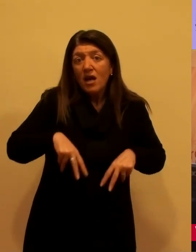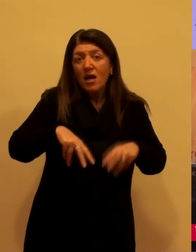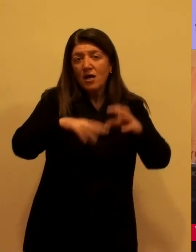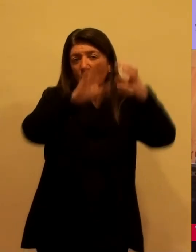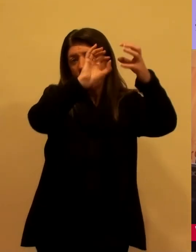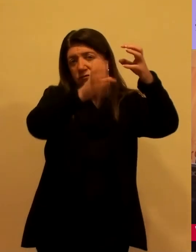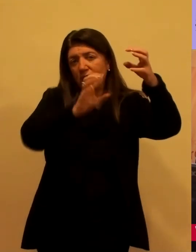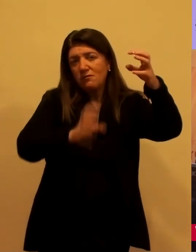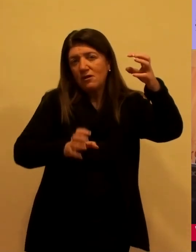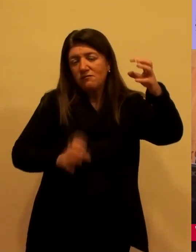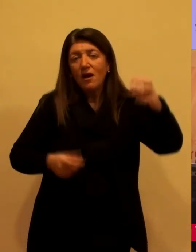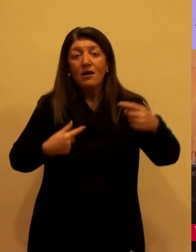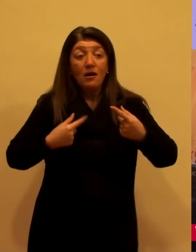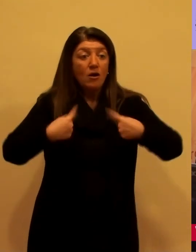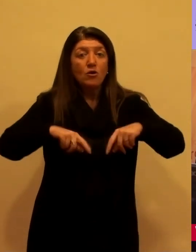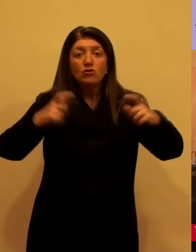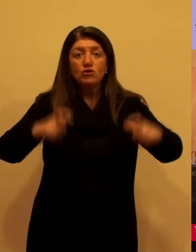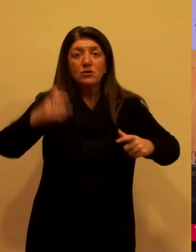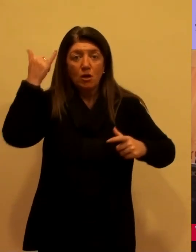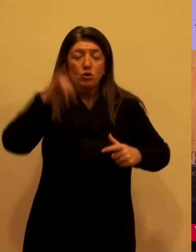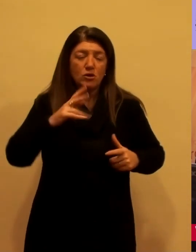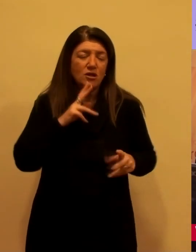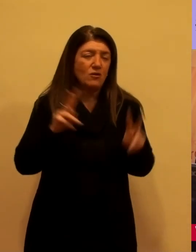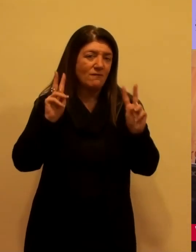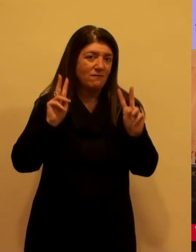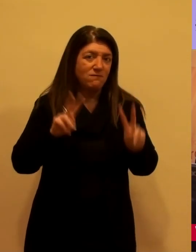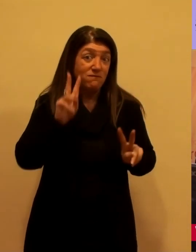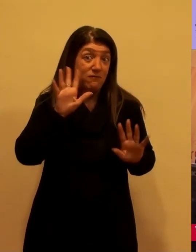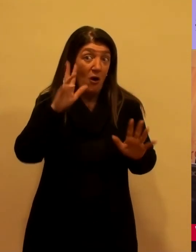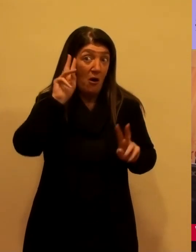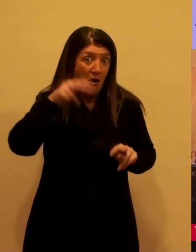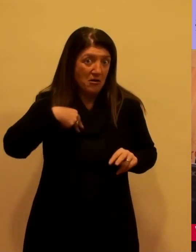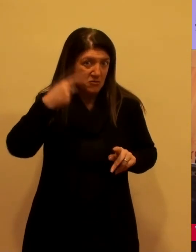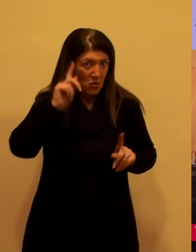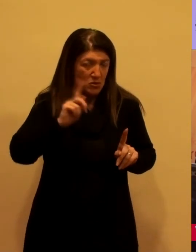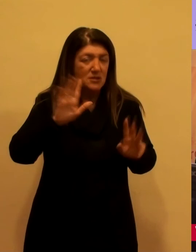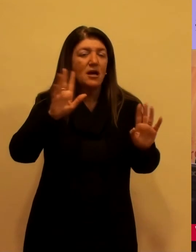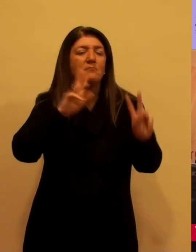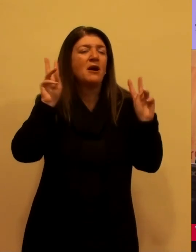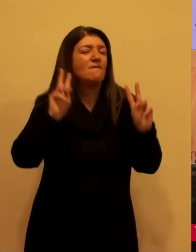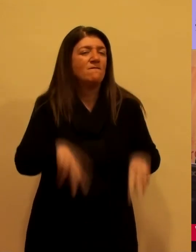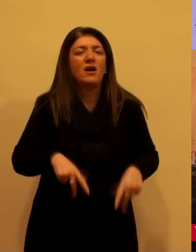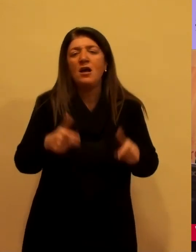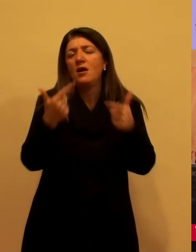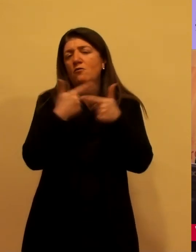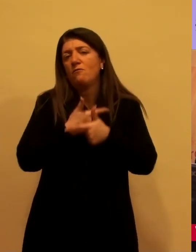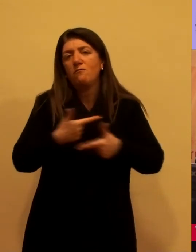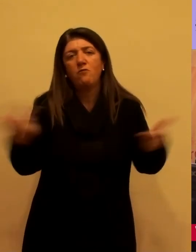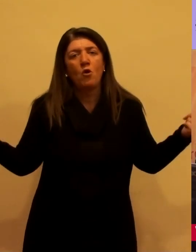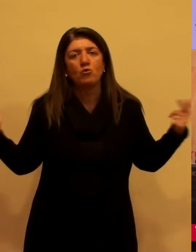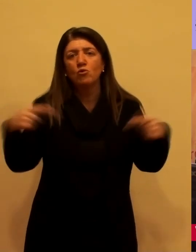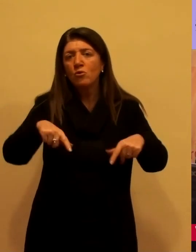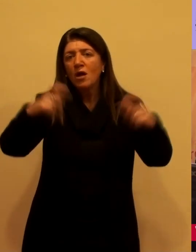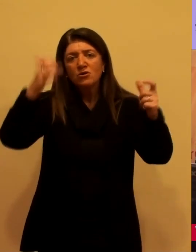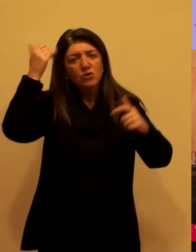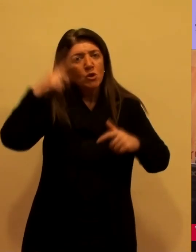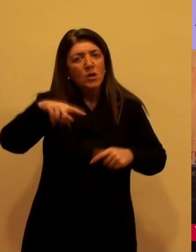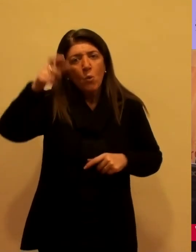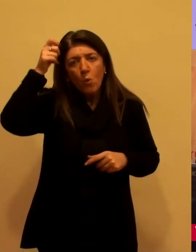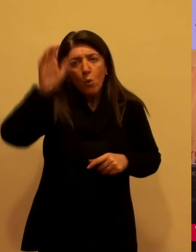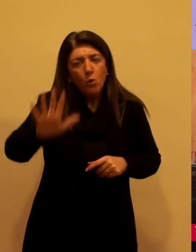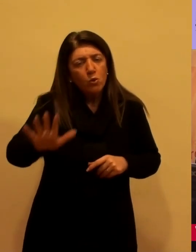Torino forse non ce ne rendiamo conto, ma siamo veramente fortunati, perché è una città culturalmente molto attiva ed è anche